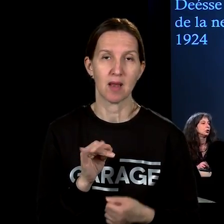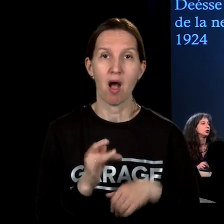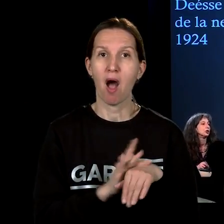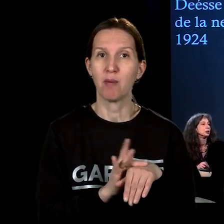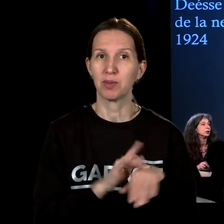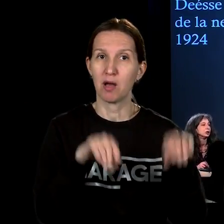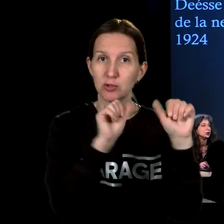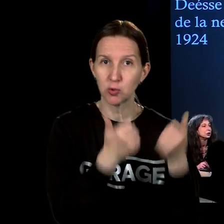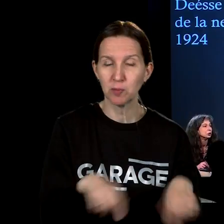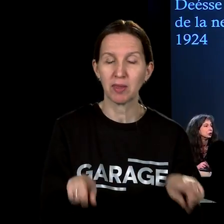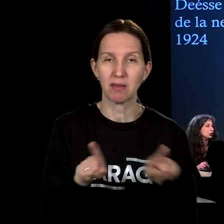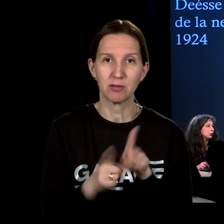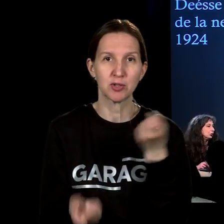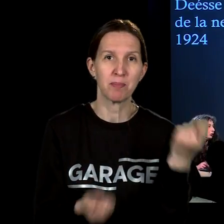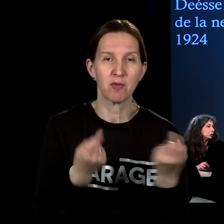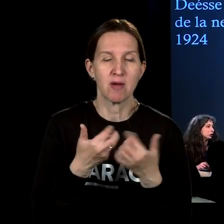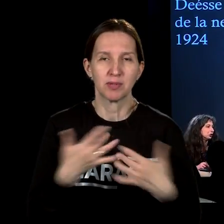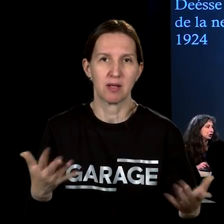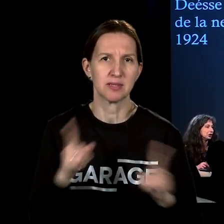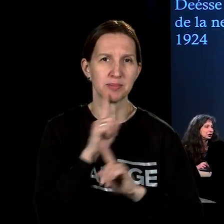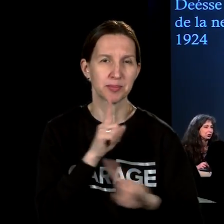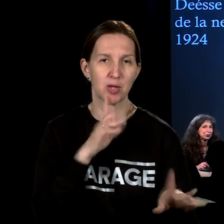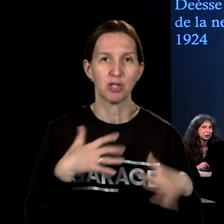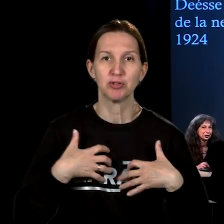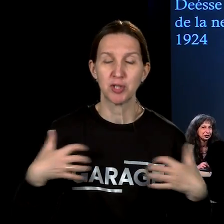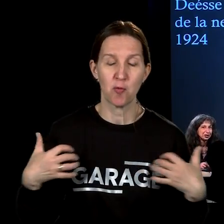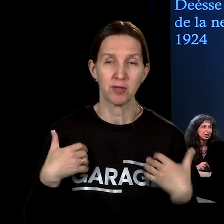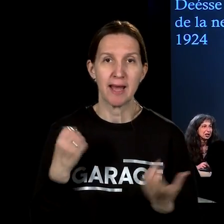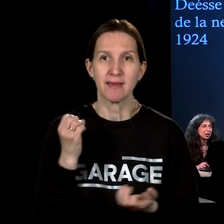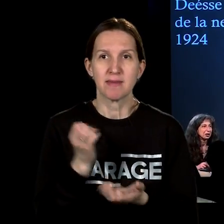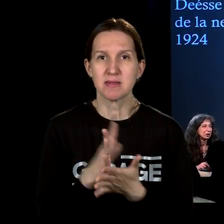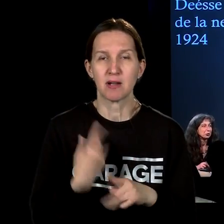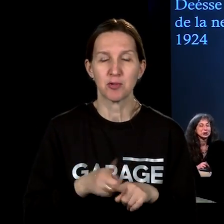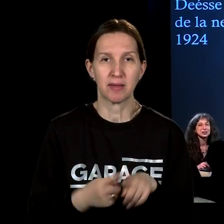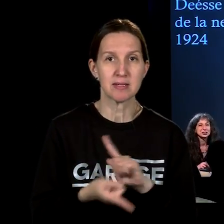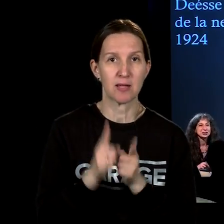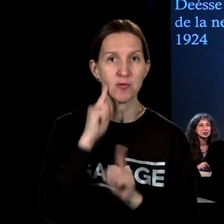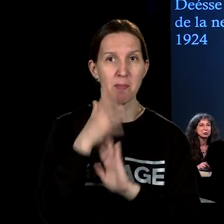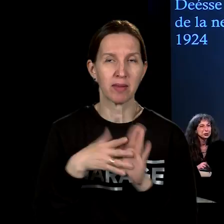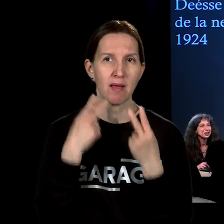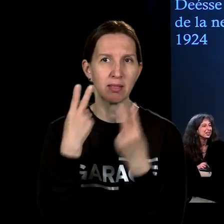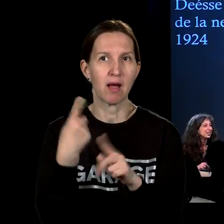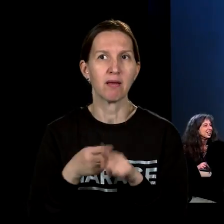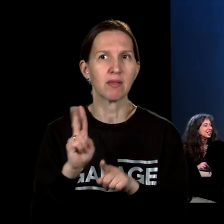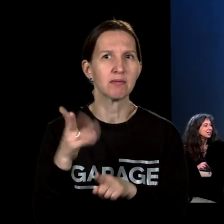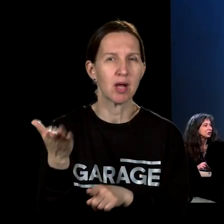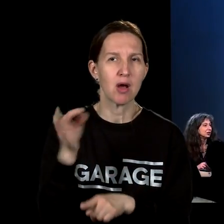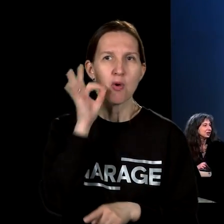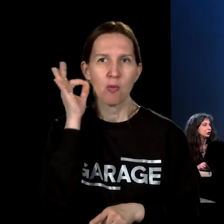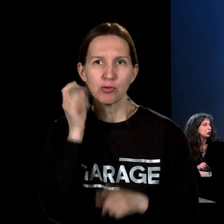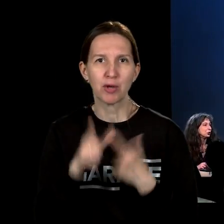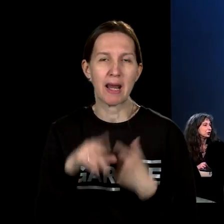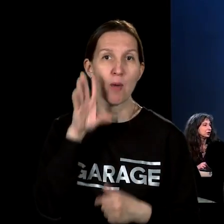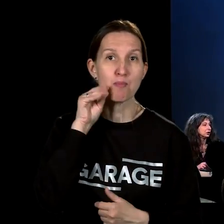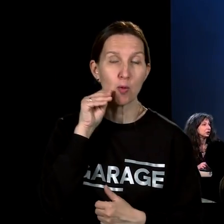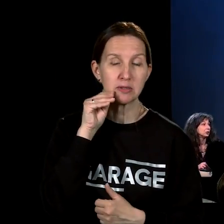обнаженными тоже начинают появляться всякие удивительные животные, вот про это даже не сразу понятно, котик это или песик, и